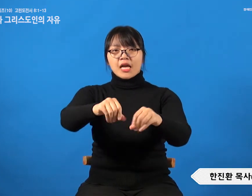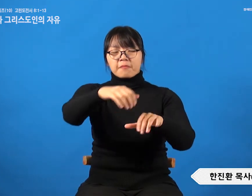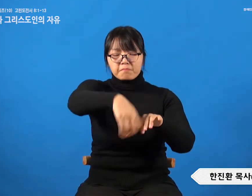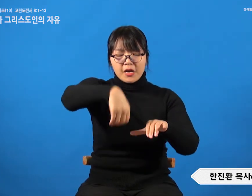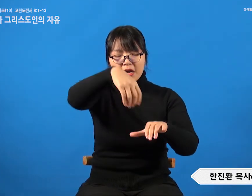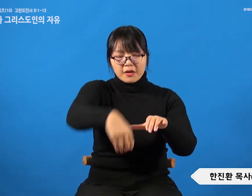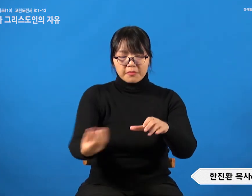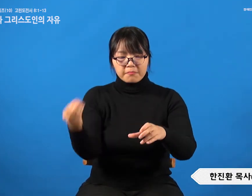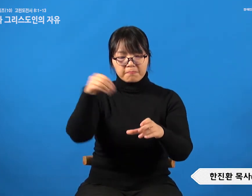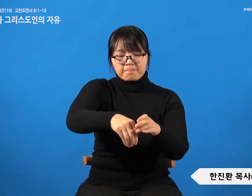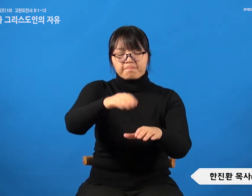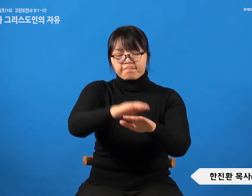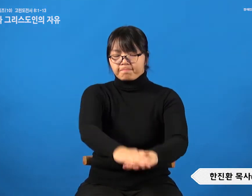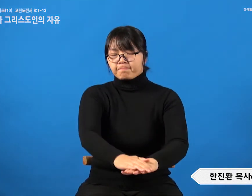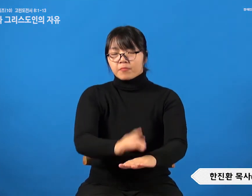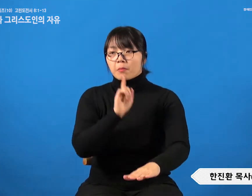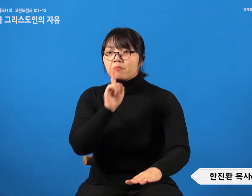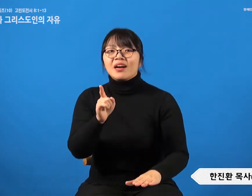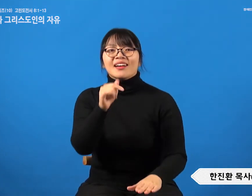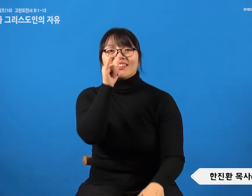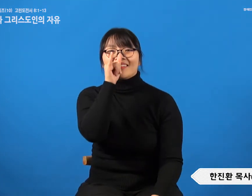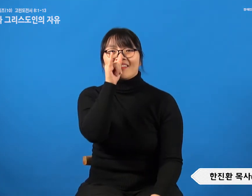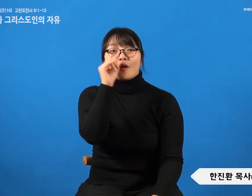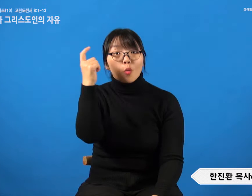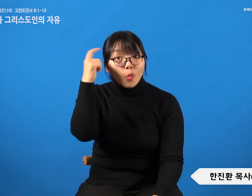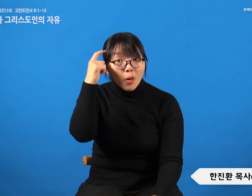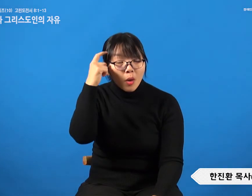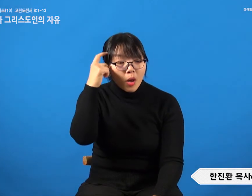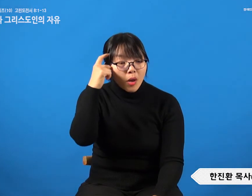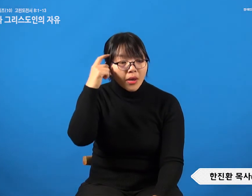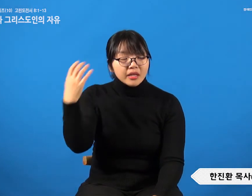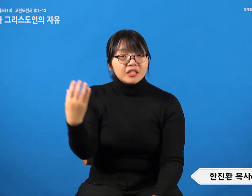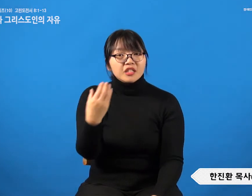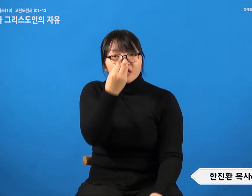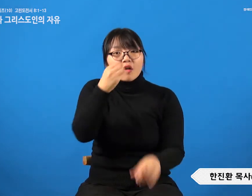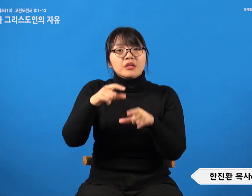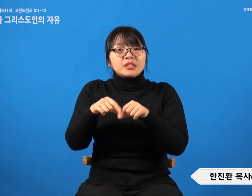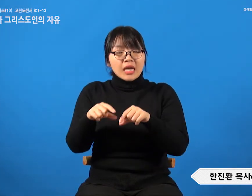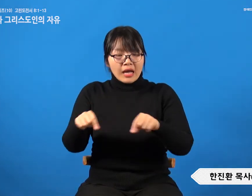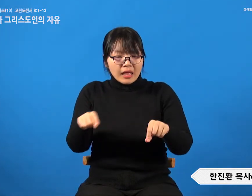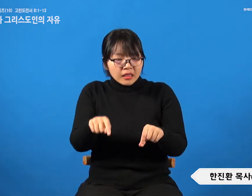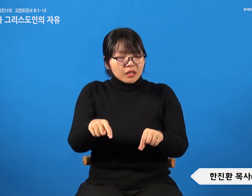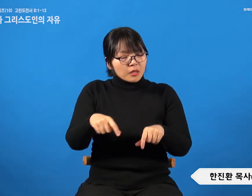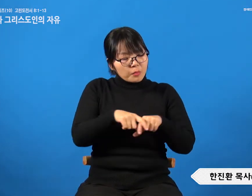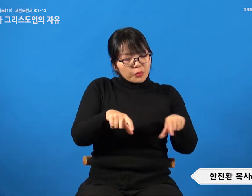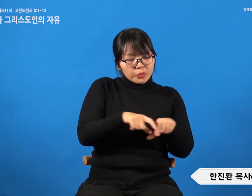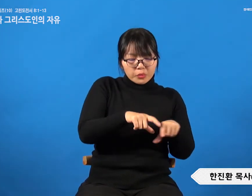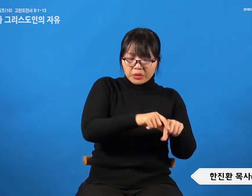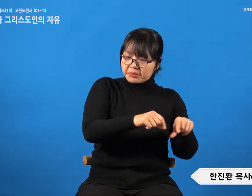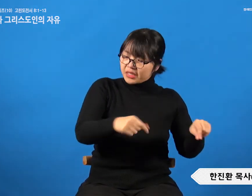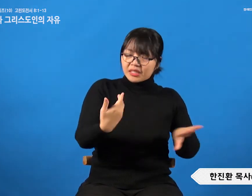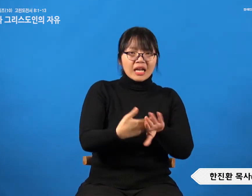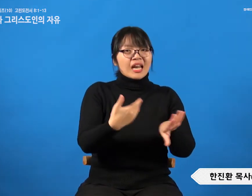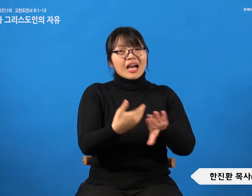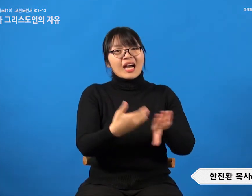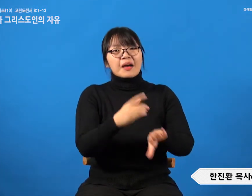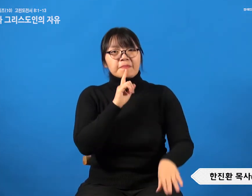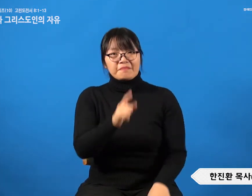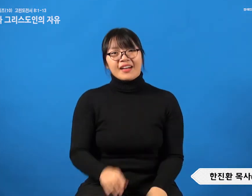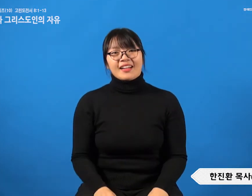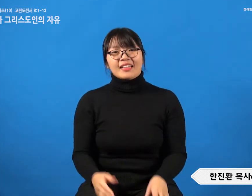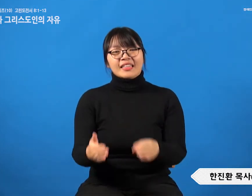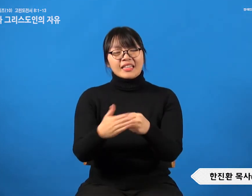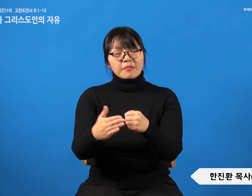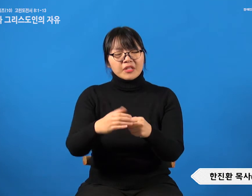성찬식 하고 남은 떡과 포도주를 뭔가 좀 변화된 특별한 것으로 생각을 한 것이지요. 그래서